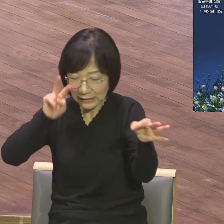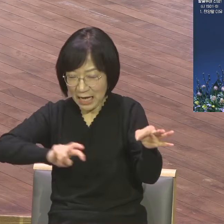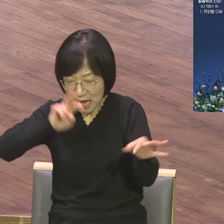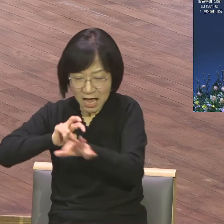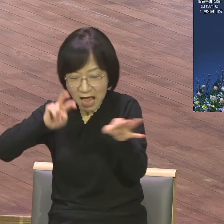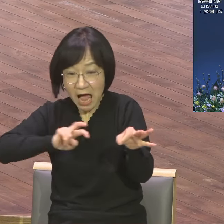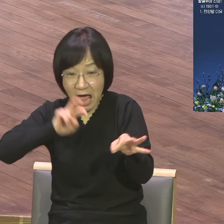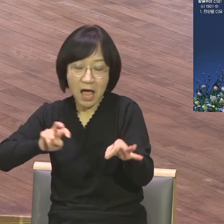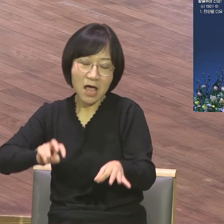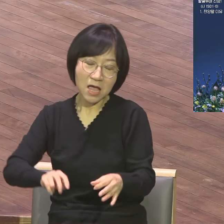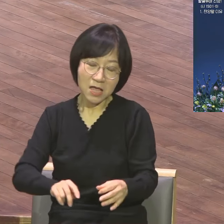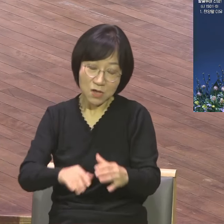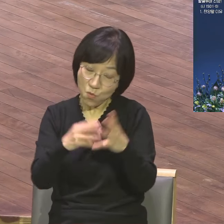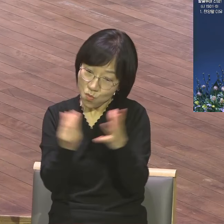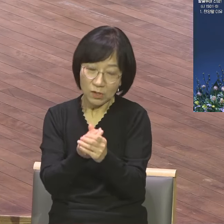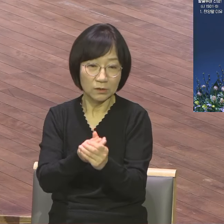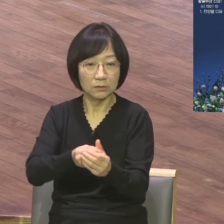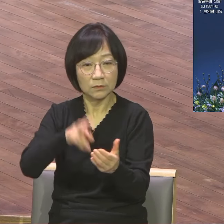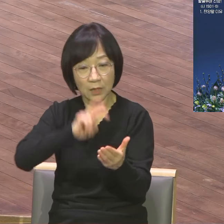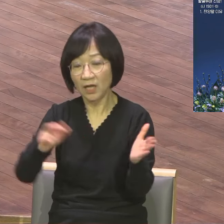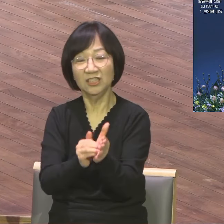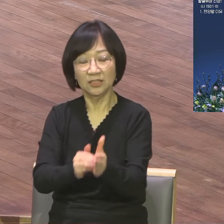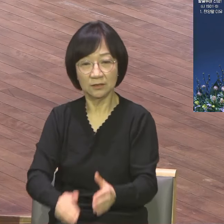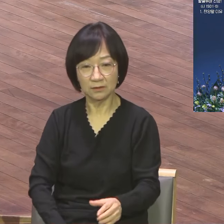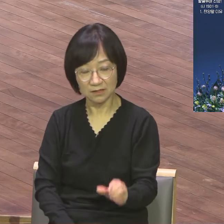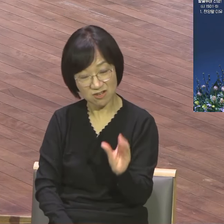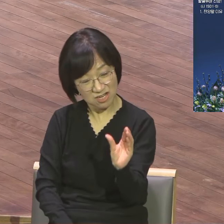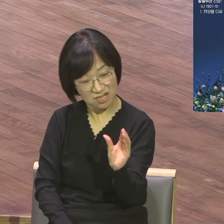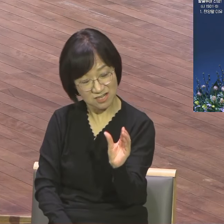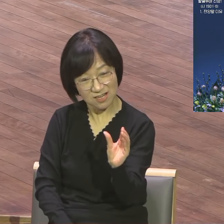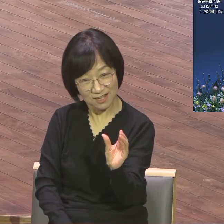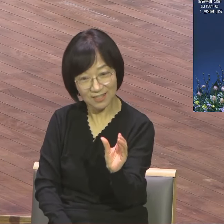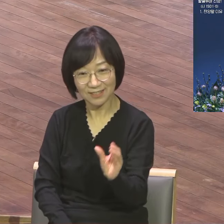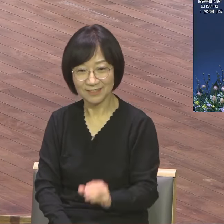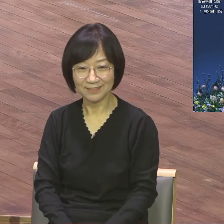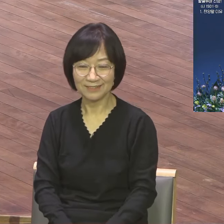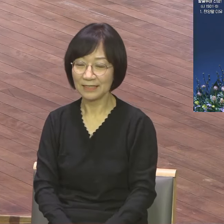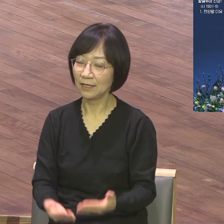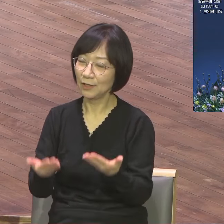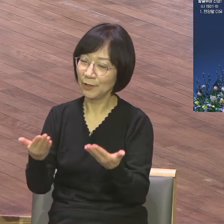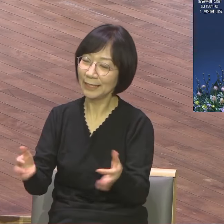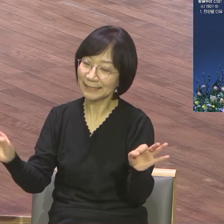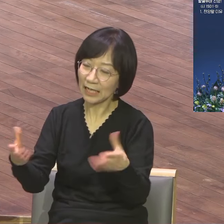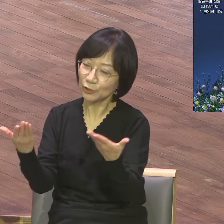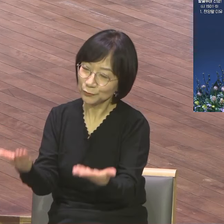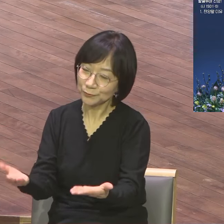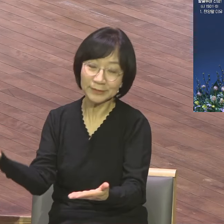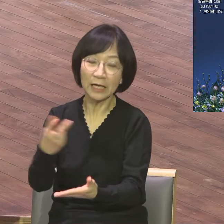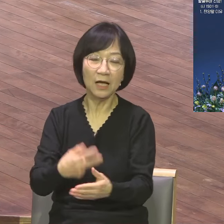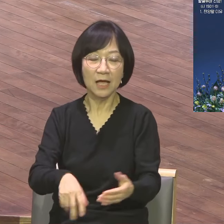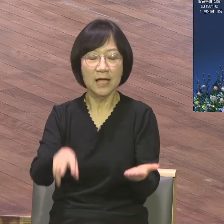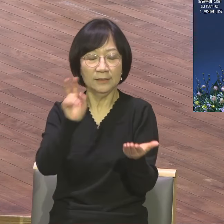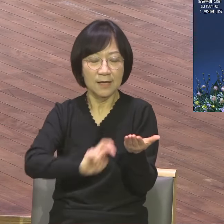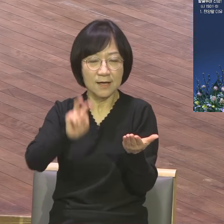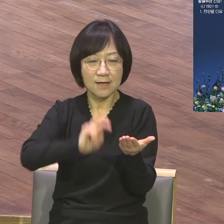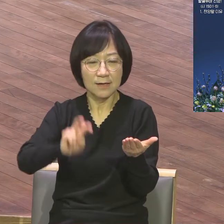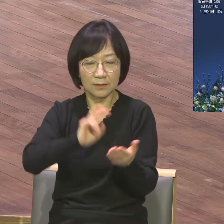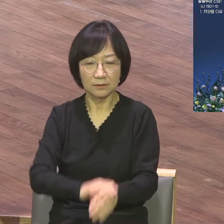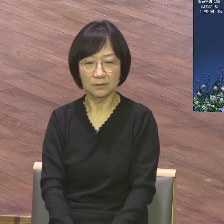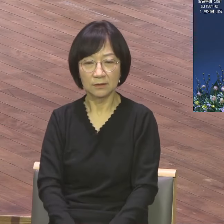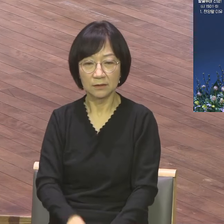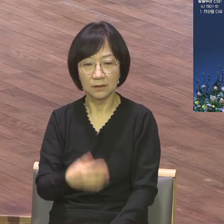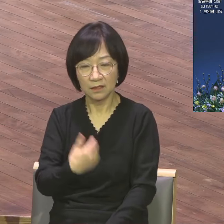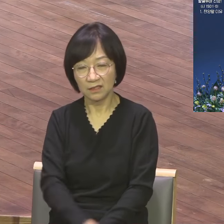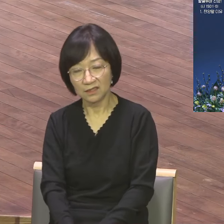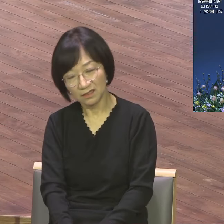조금마다 휴식 감으시고 휴게소에서 잔차 마시고 또 찬양하고 무슨 끄뻑하고 병들은